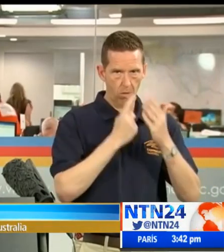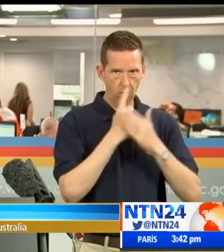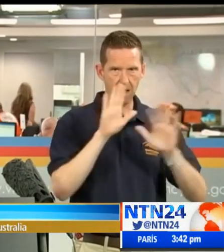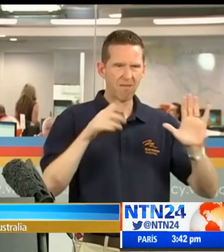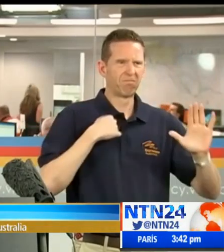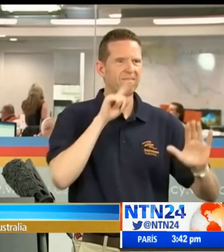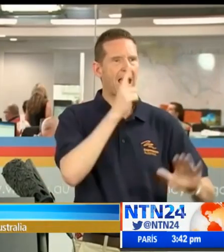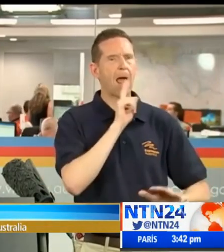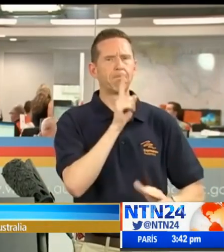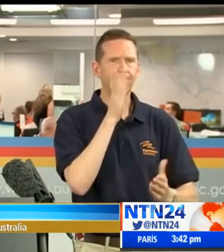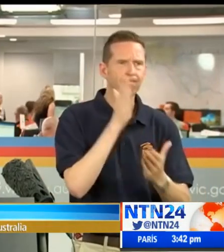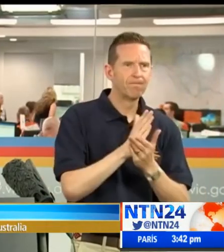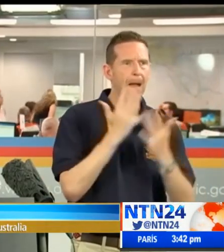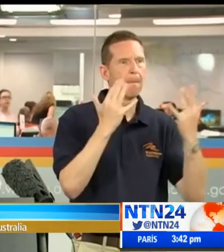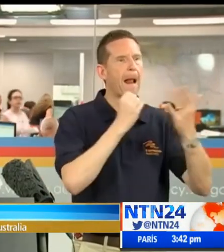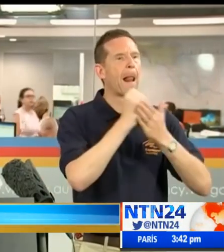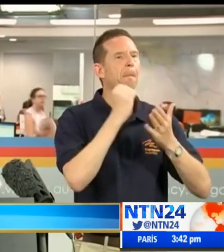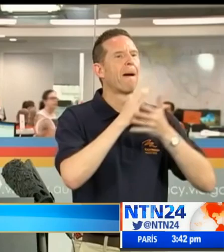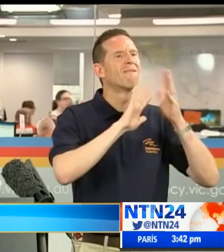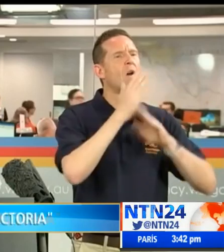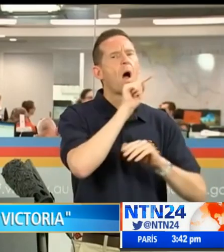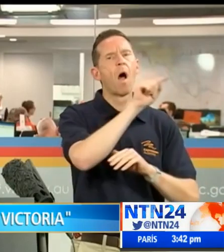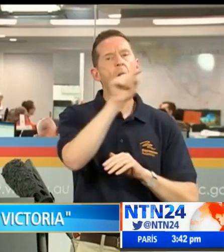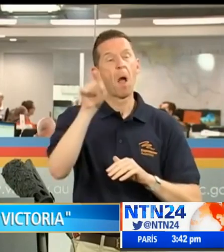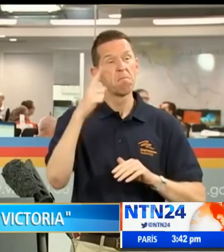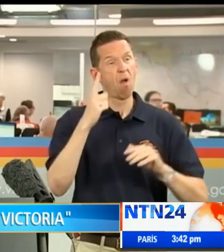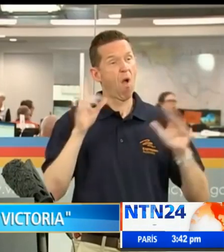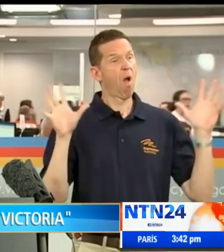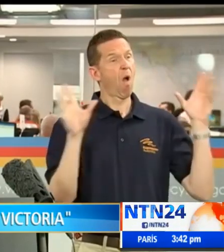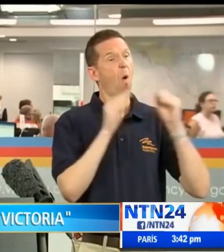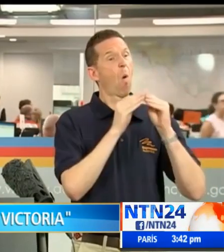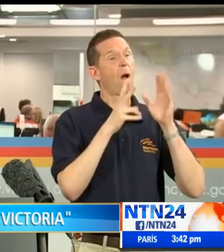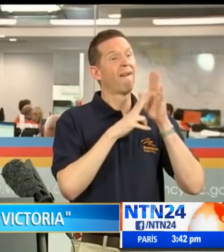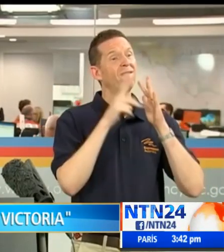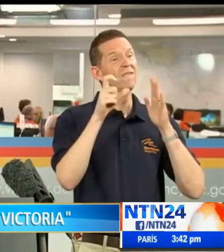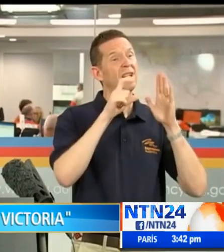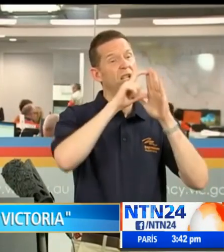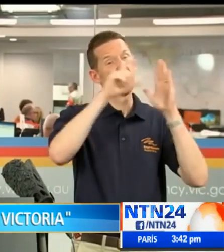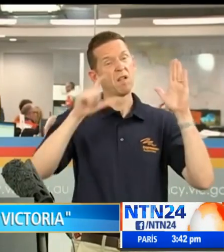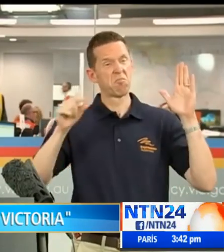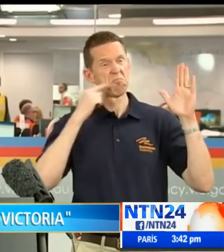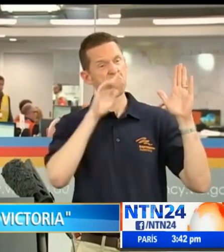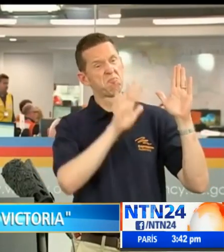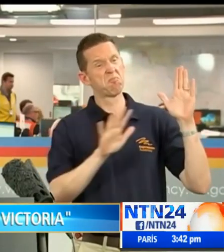esos incendios, pero en este momento tenemos más de 60 incendios que han ocurrido en todo el estado